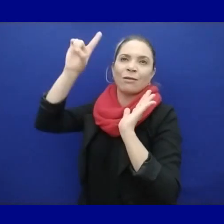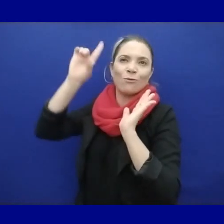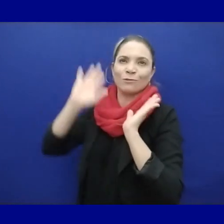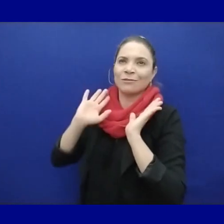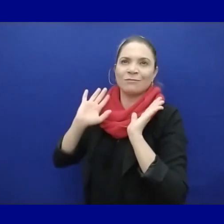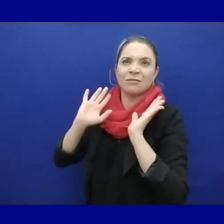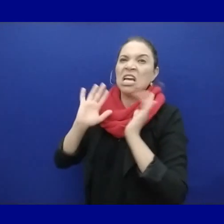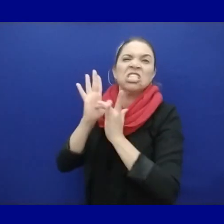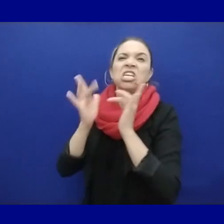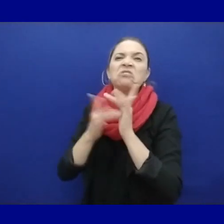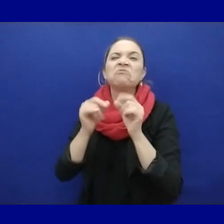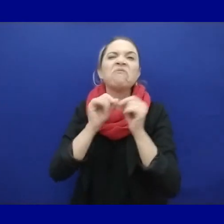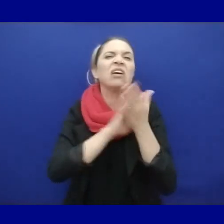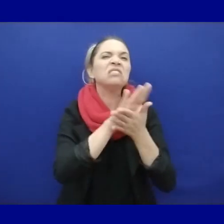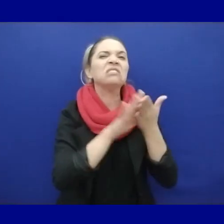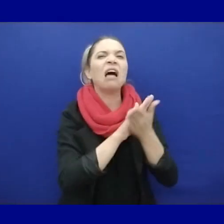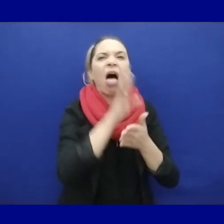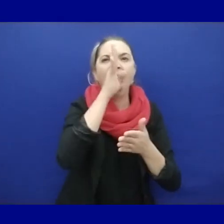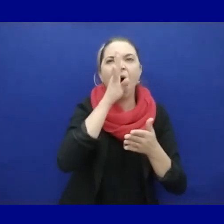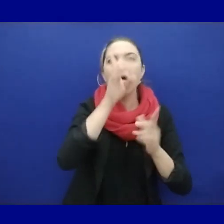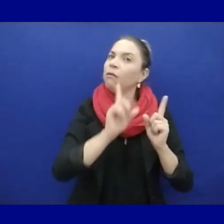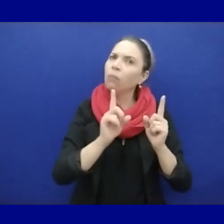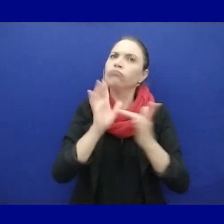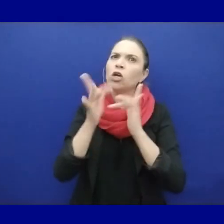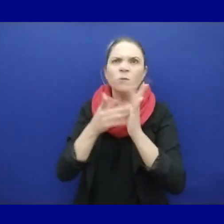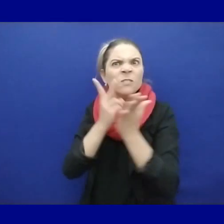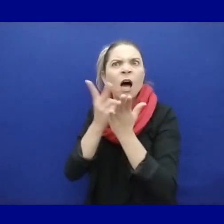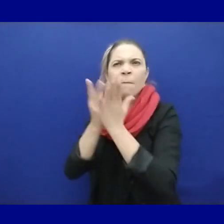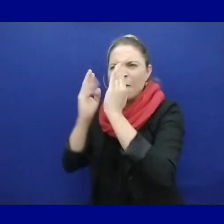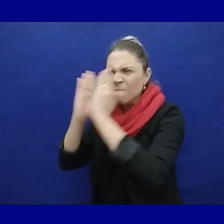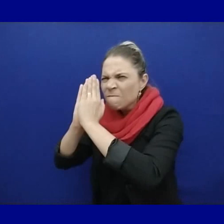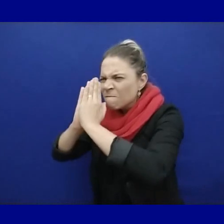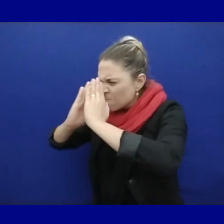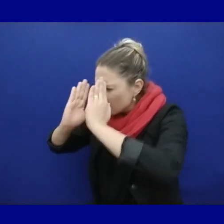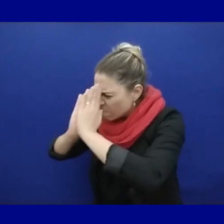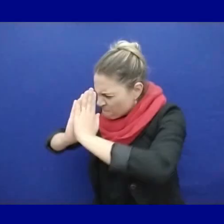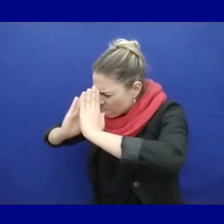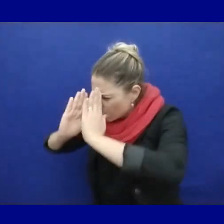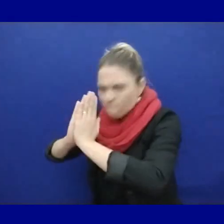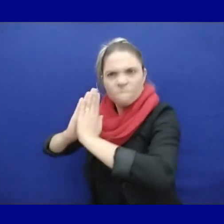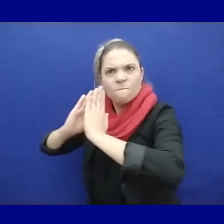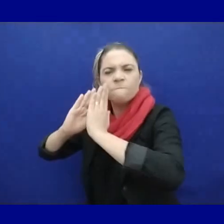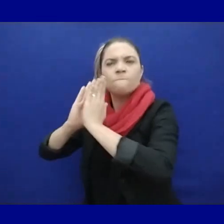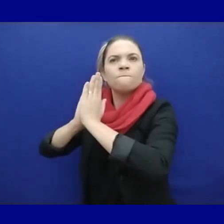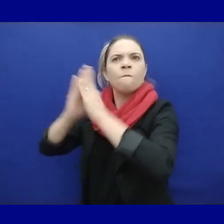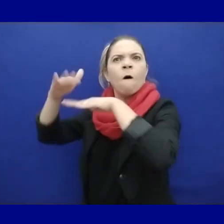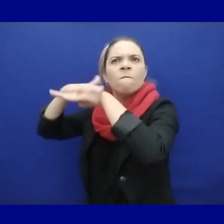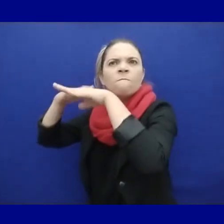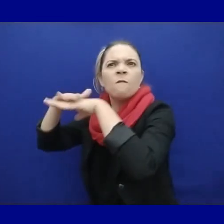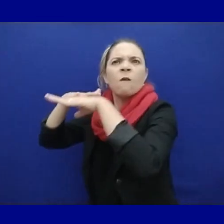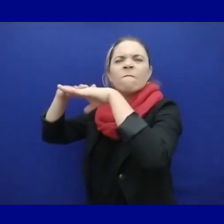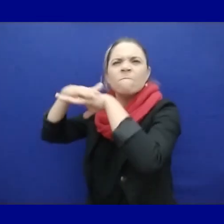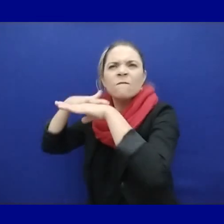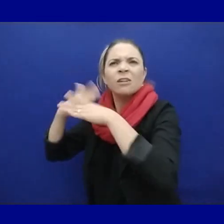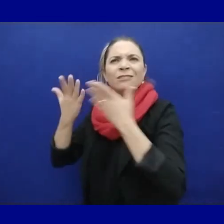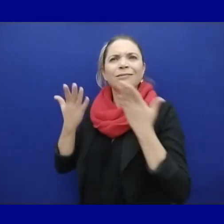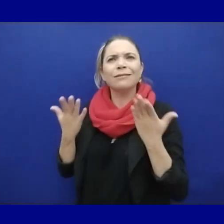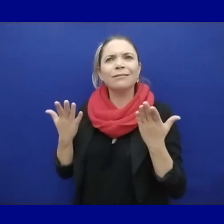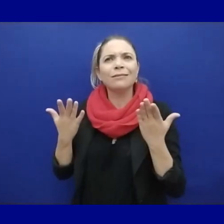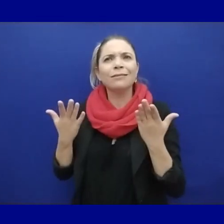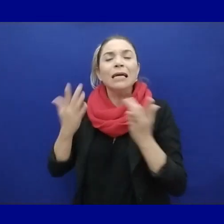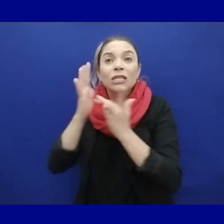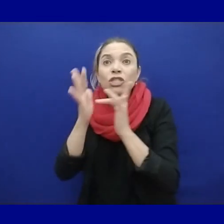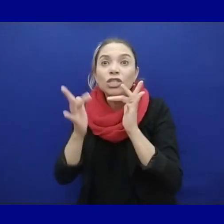preparando-se para ir ao encontro dos seus discípulos, aquele que futuramente, aqueles que dariam continuidade ao seu